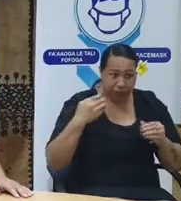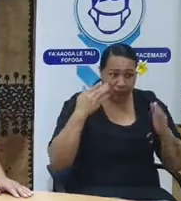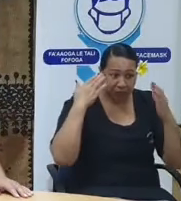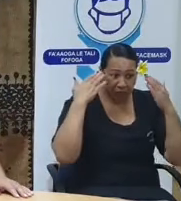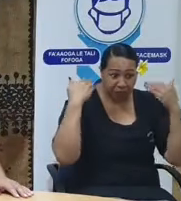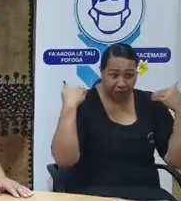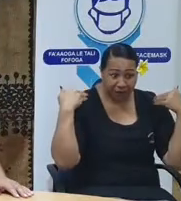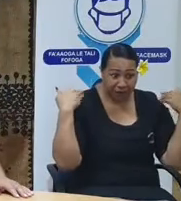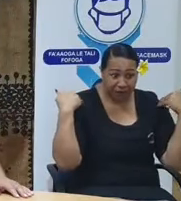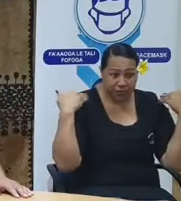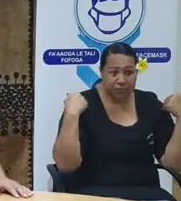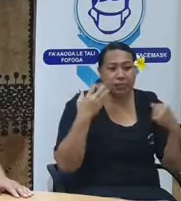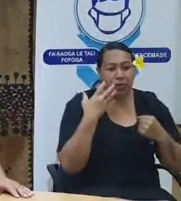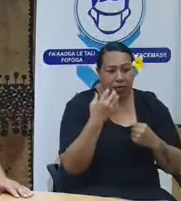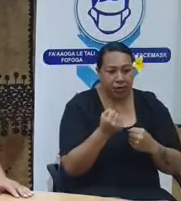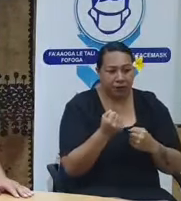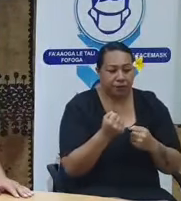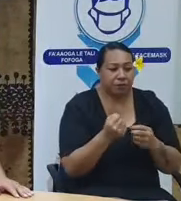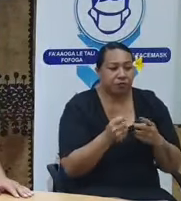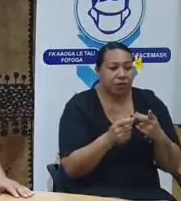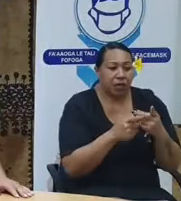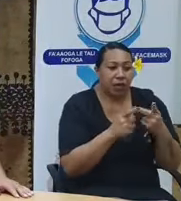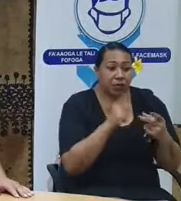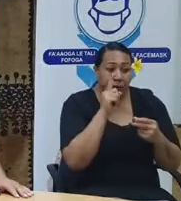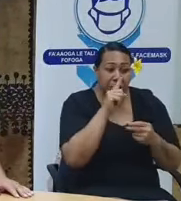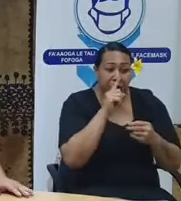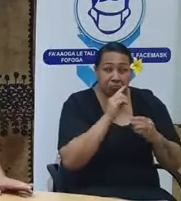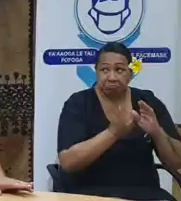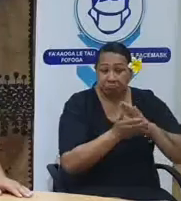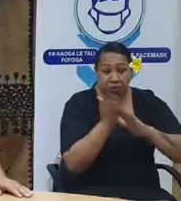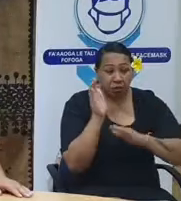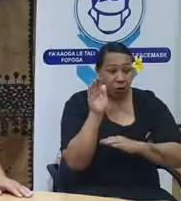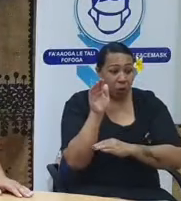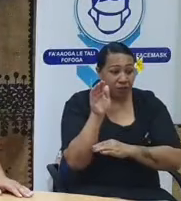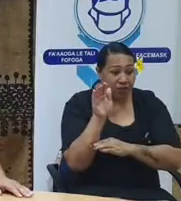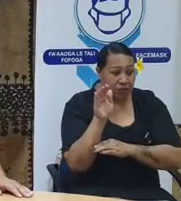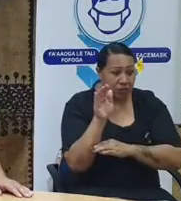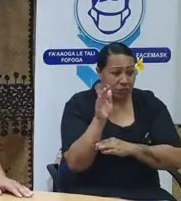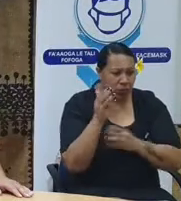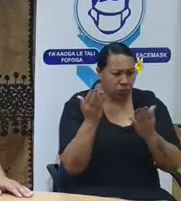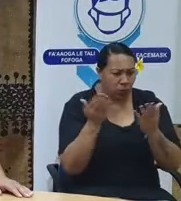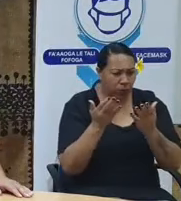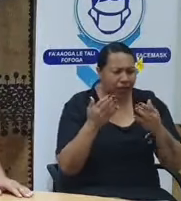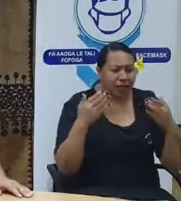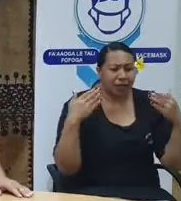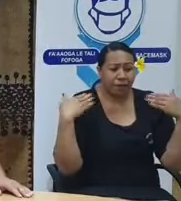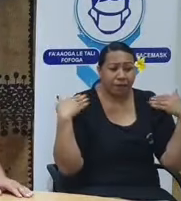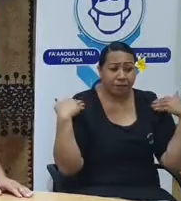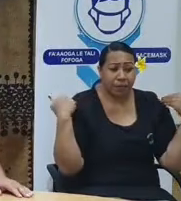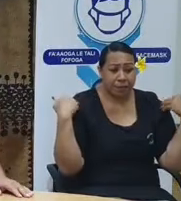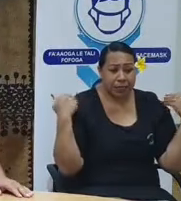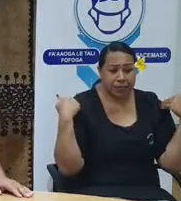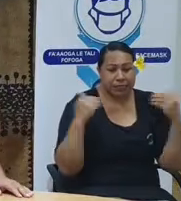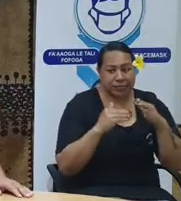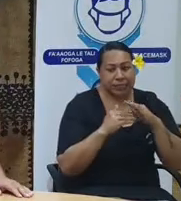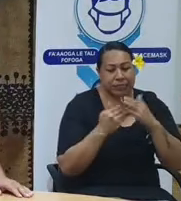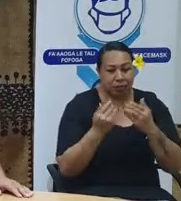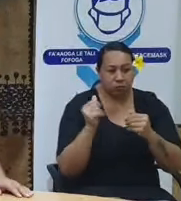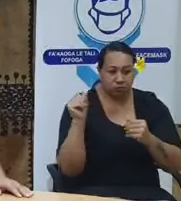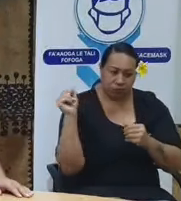is na missionare na mai i Filipina. Ia la fo fano fo va vai o mana to moni si me